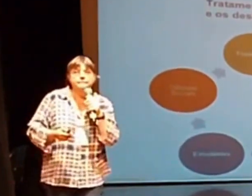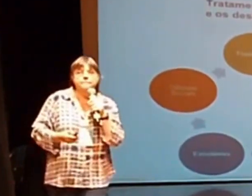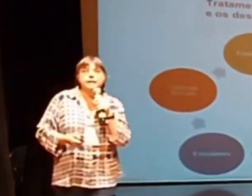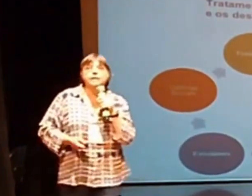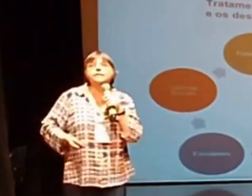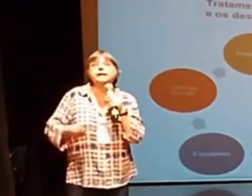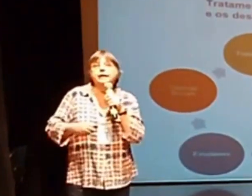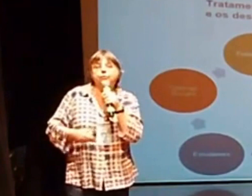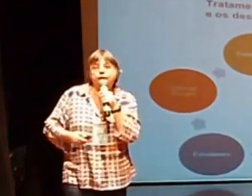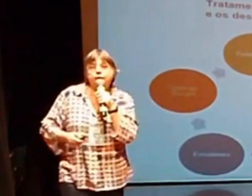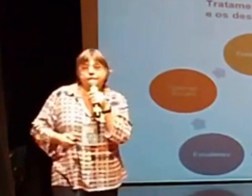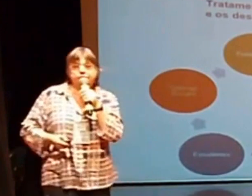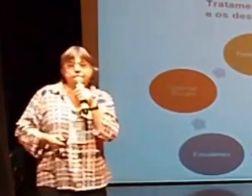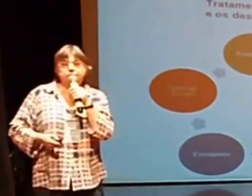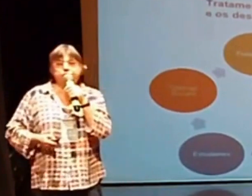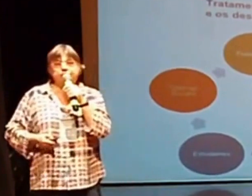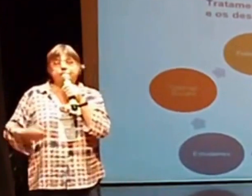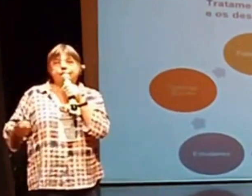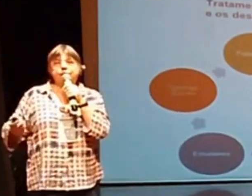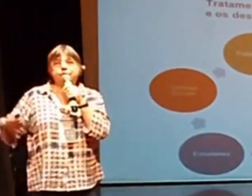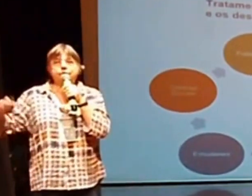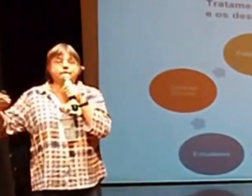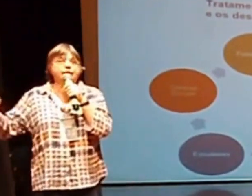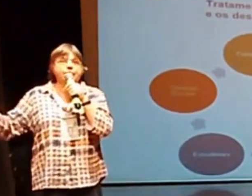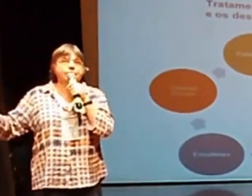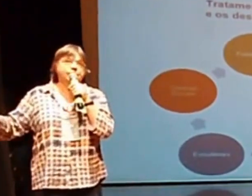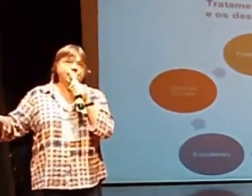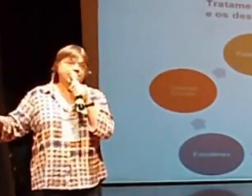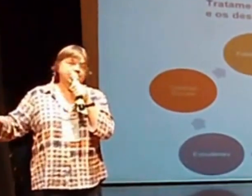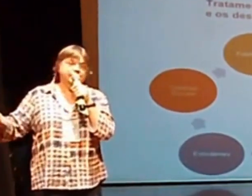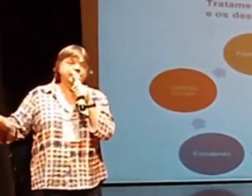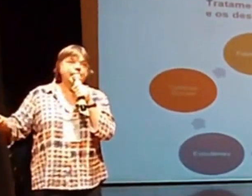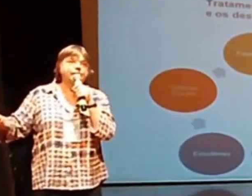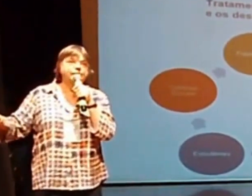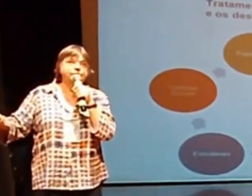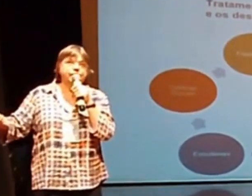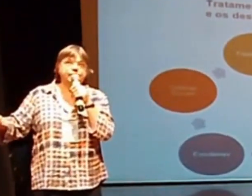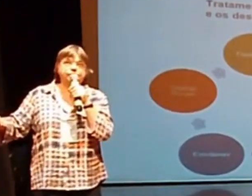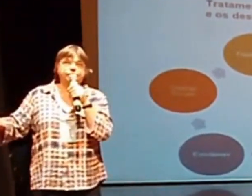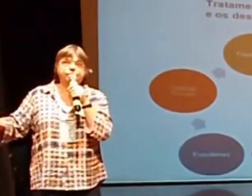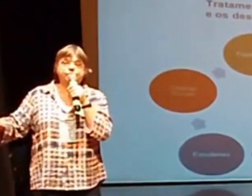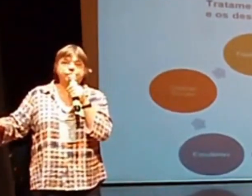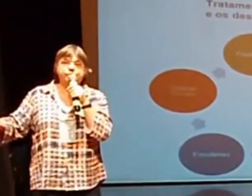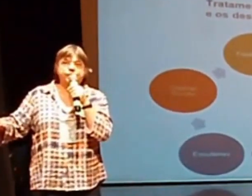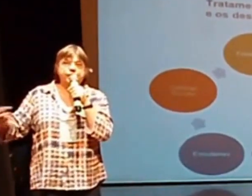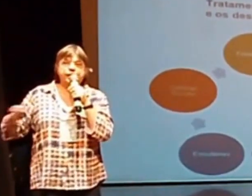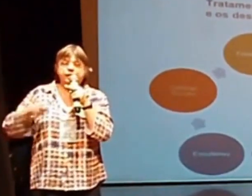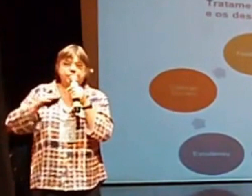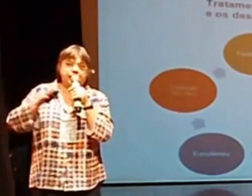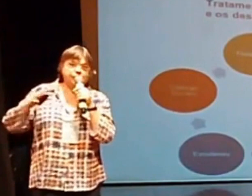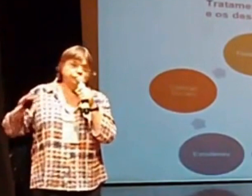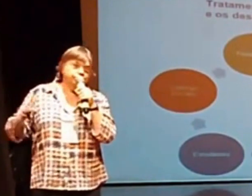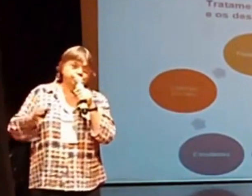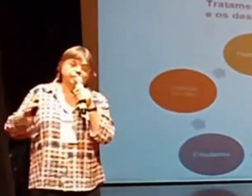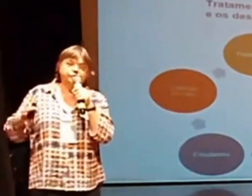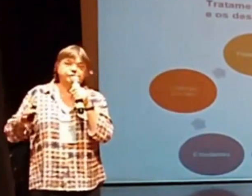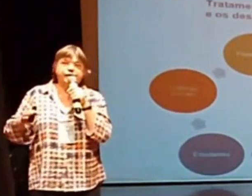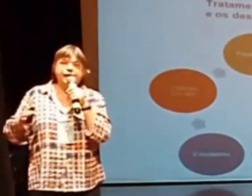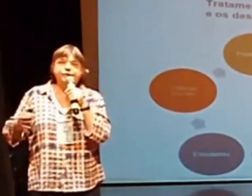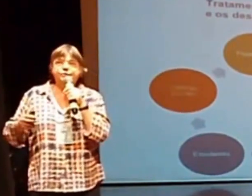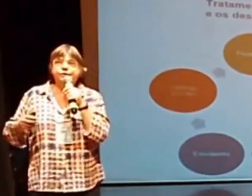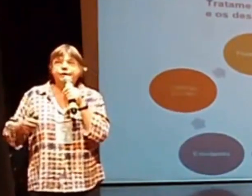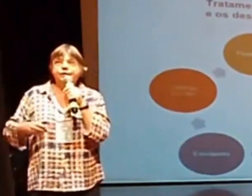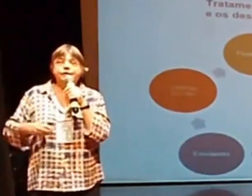Tá? E se agregou à nossa equipe um rapaz que é técnico lá na Fiocruz e que achou o